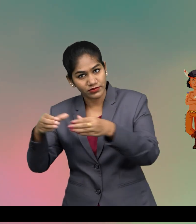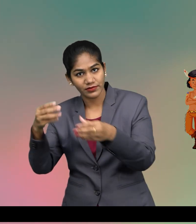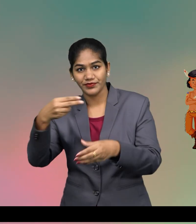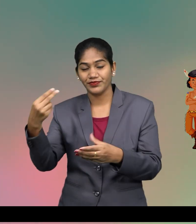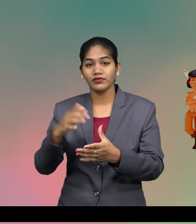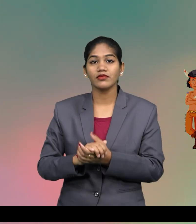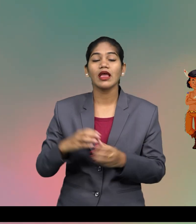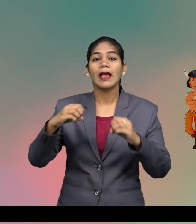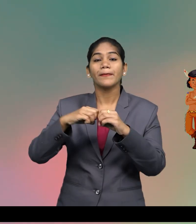బిల్,